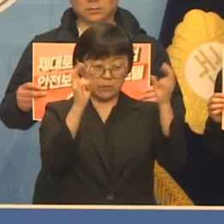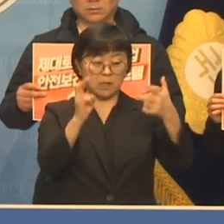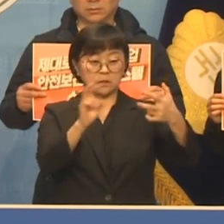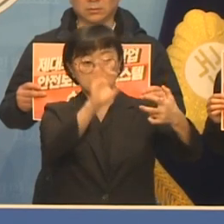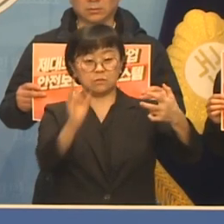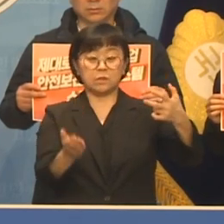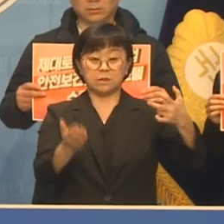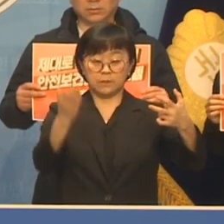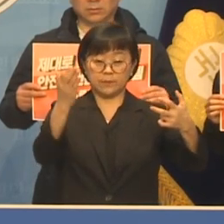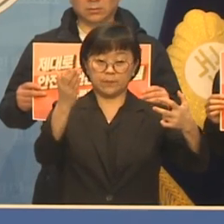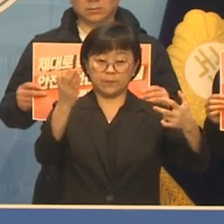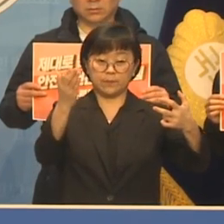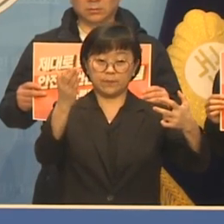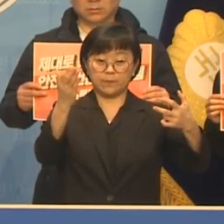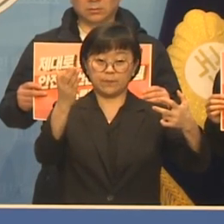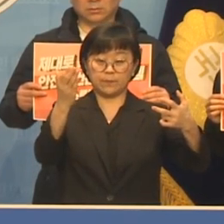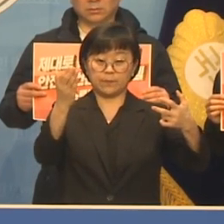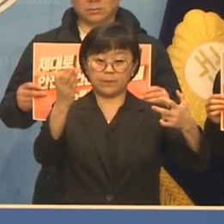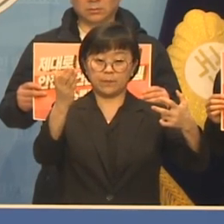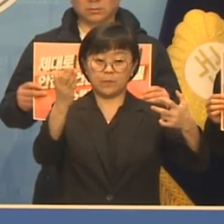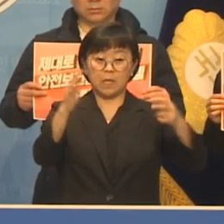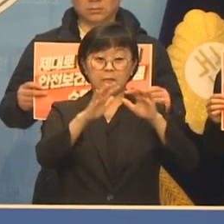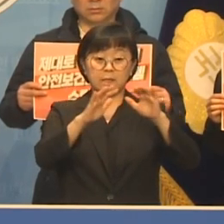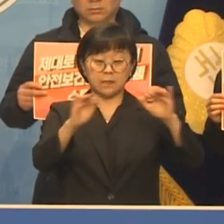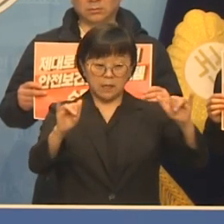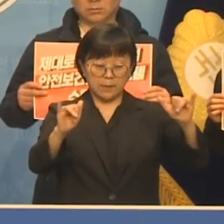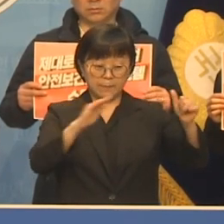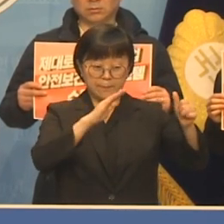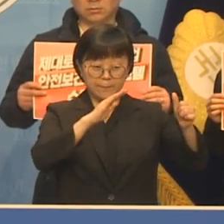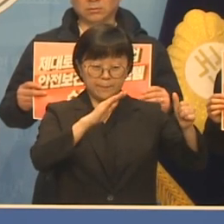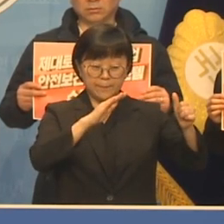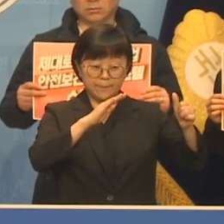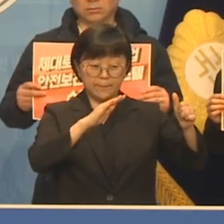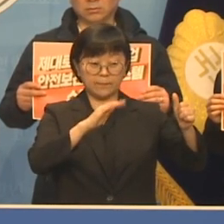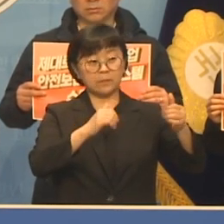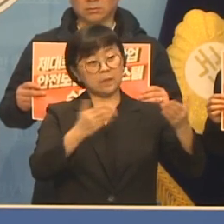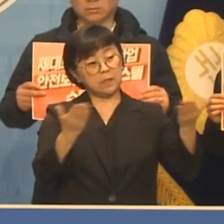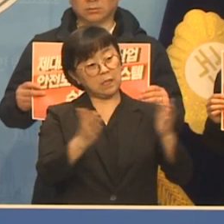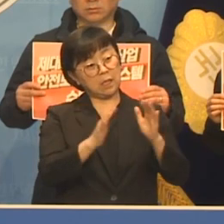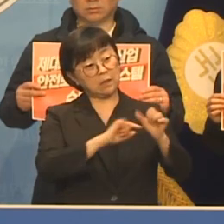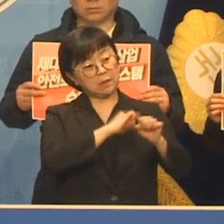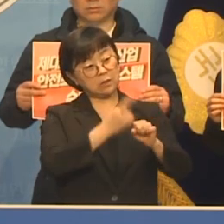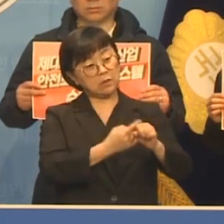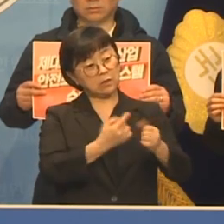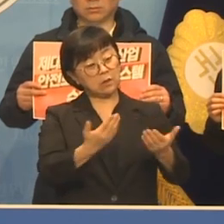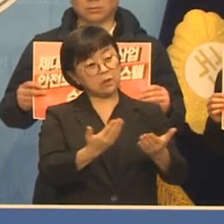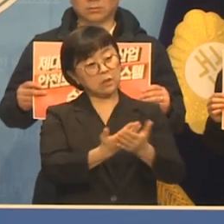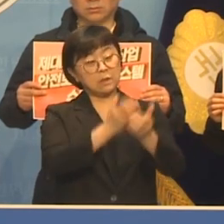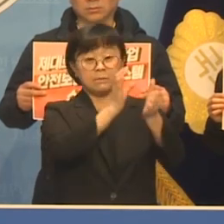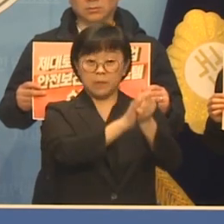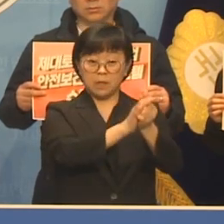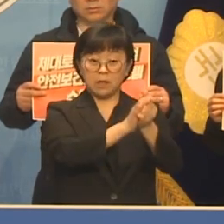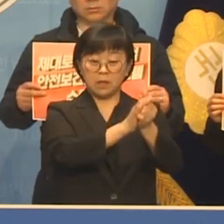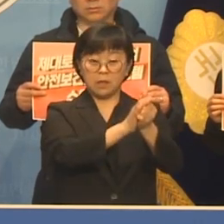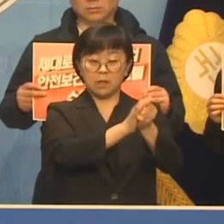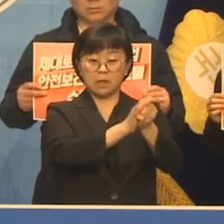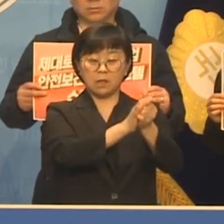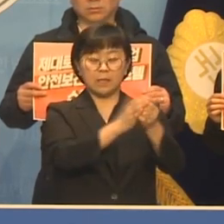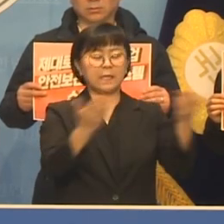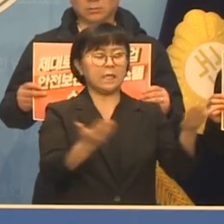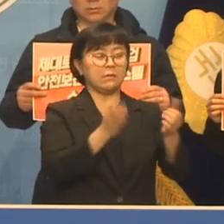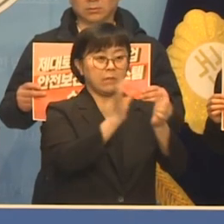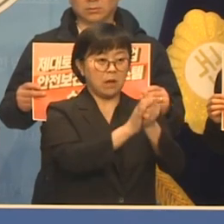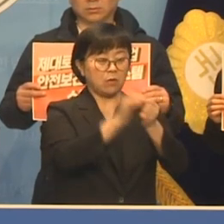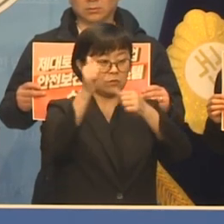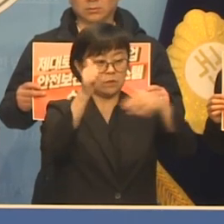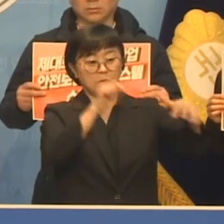70% 이상의 인력을 그리고 능률을 올리고 있는 사내하청